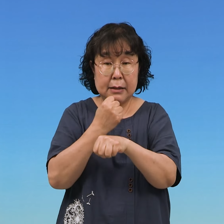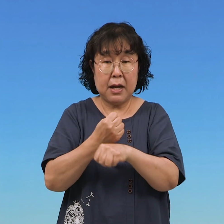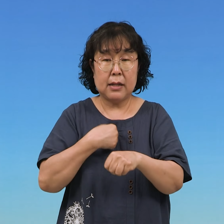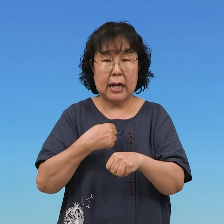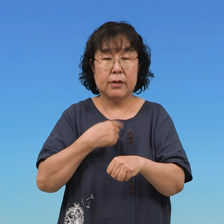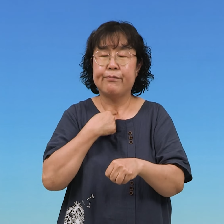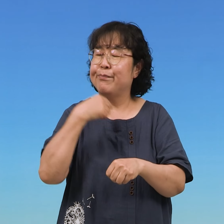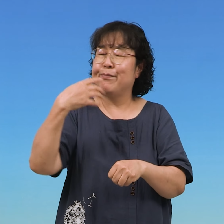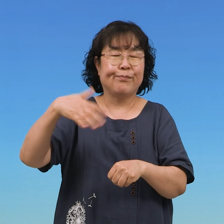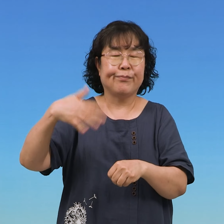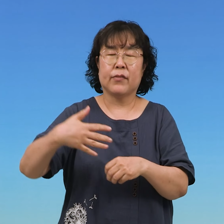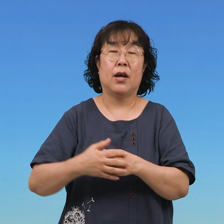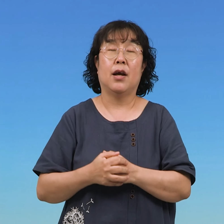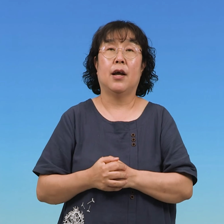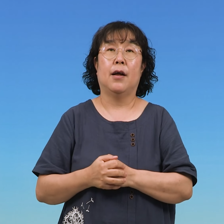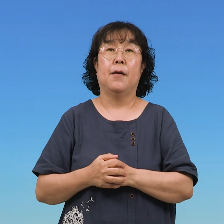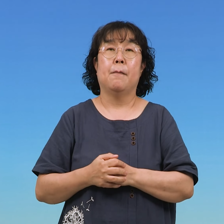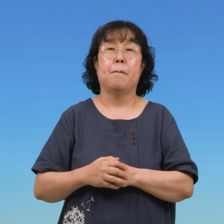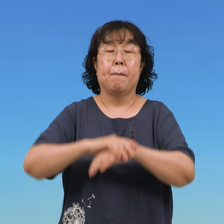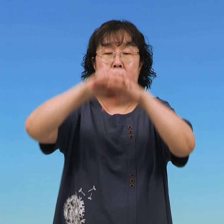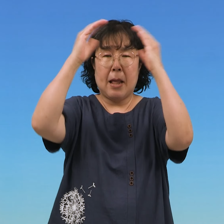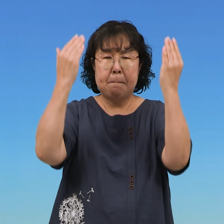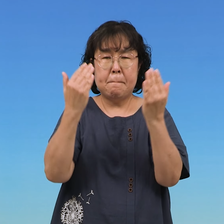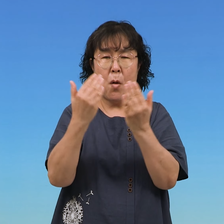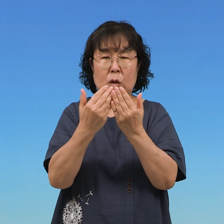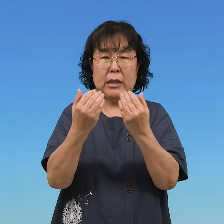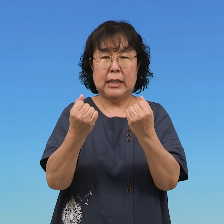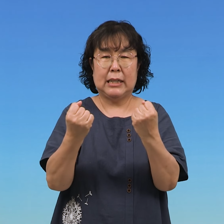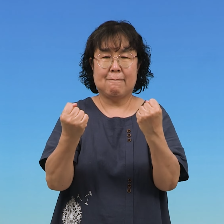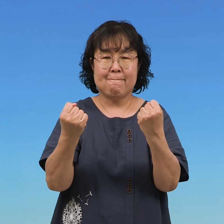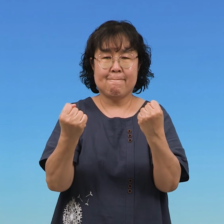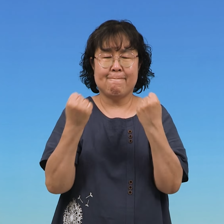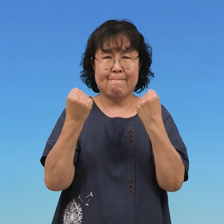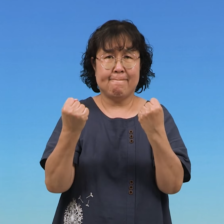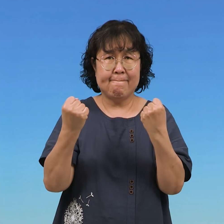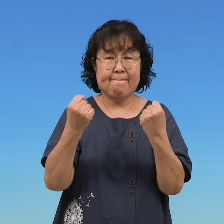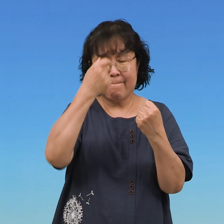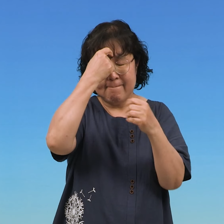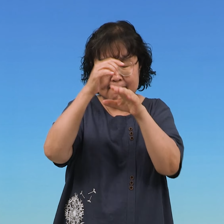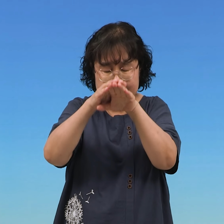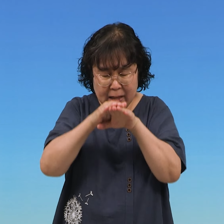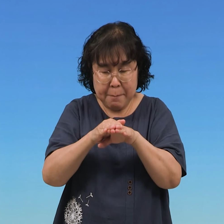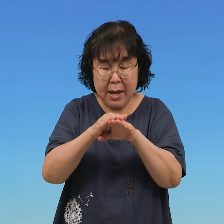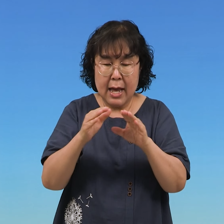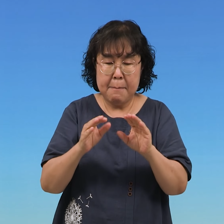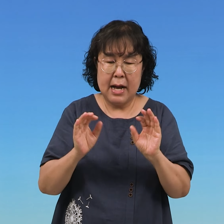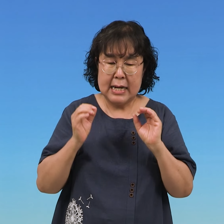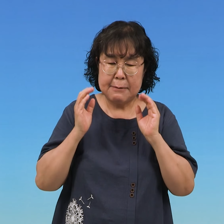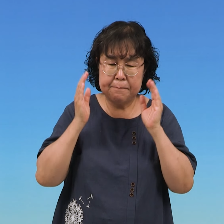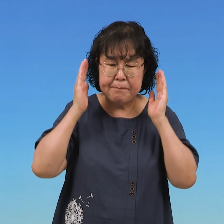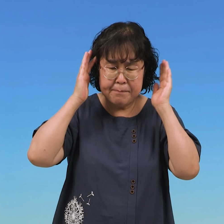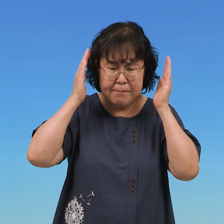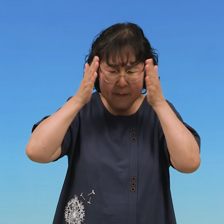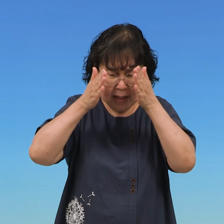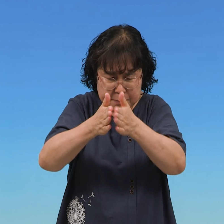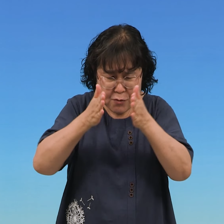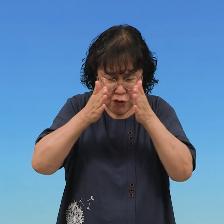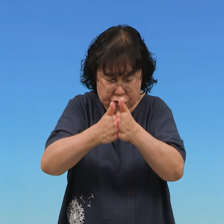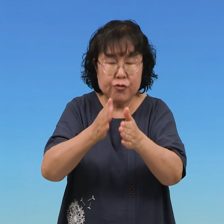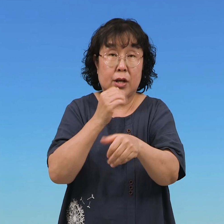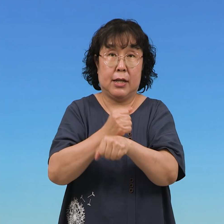그랬어요. 그러면 모든 에너지를 예배에다 집중을 했는데요, 너무나 놀라운 일들이 일어나는